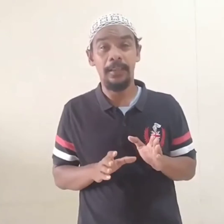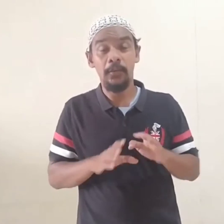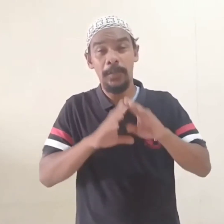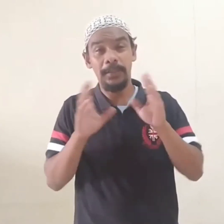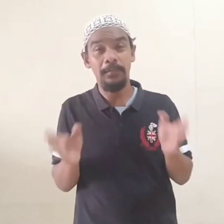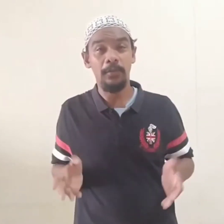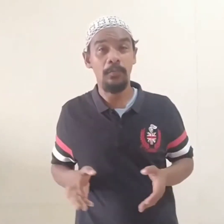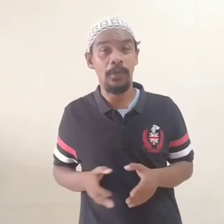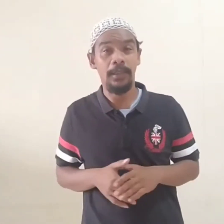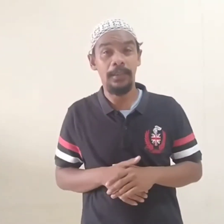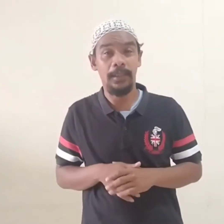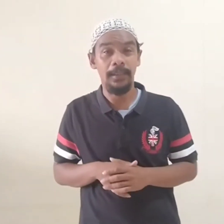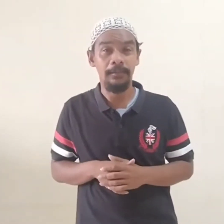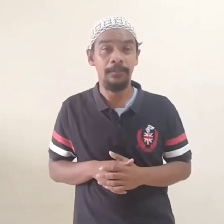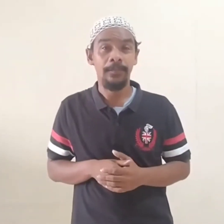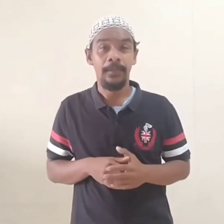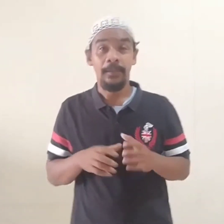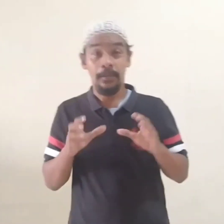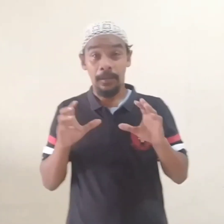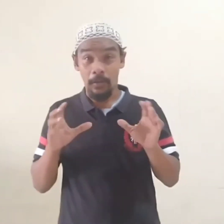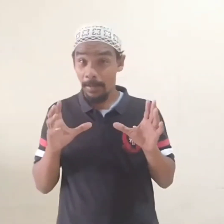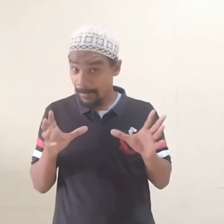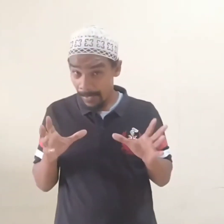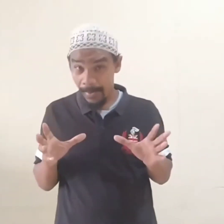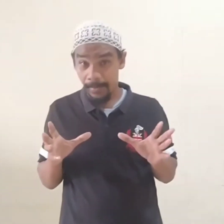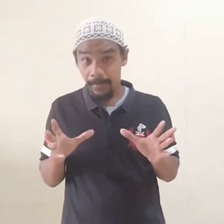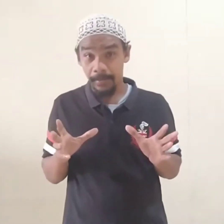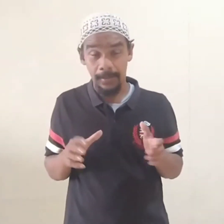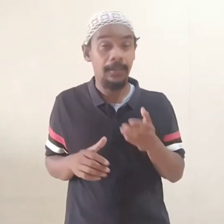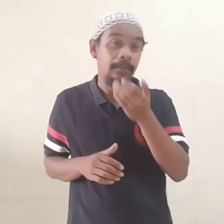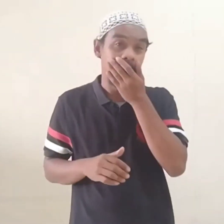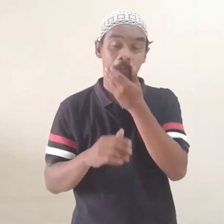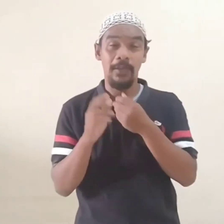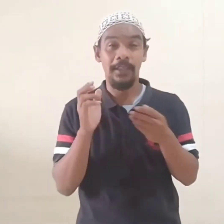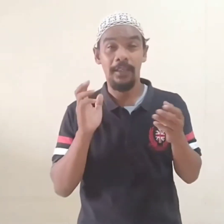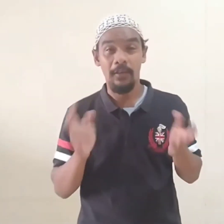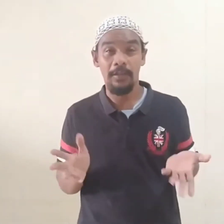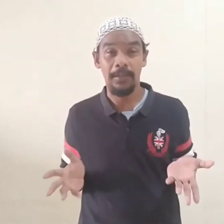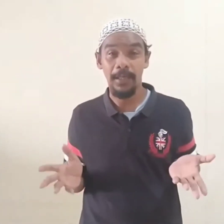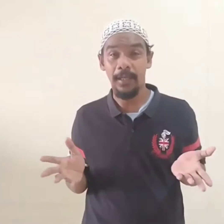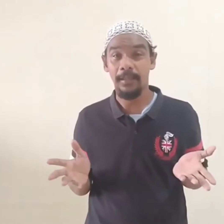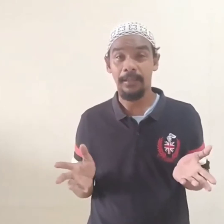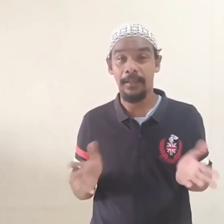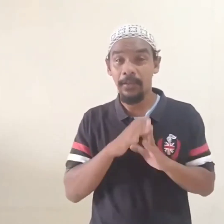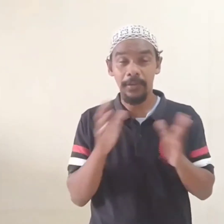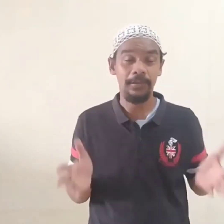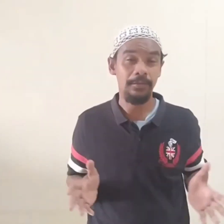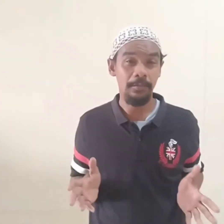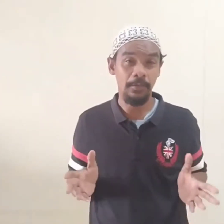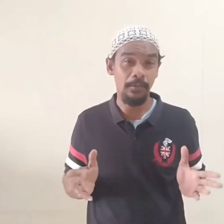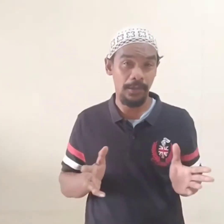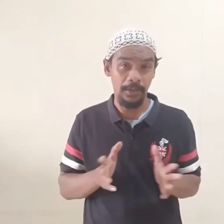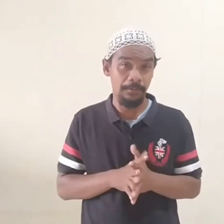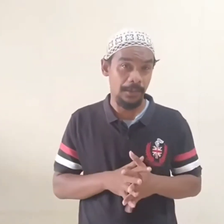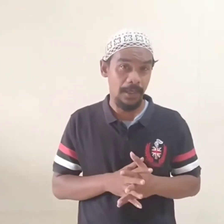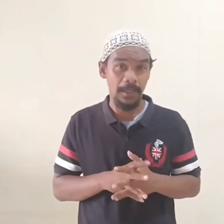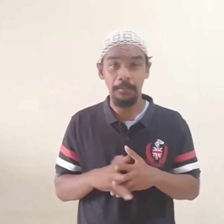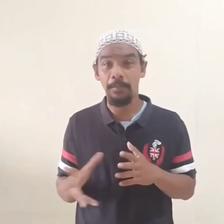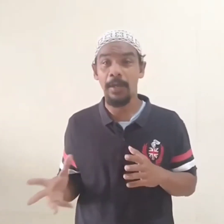itu pasti berhubungan dengan kolam renang, ya, berhubungan dengan kolam renang. Kalau kita sudah berhubungan dengan kolam renang, ada